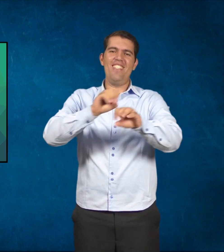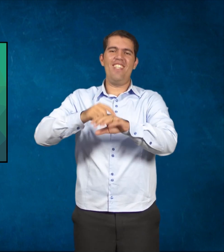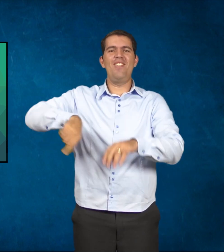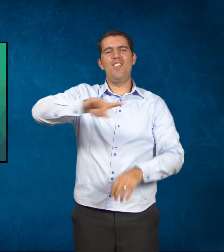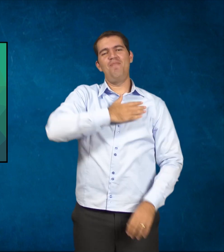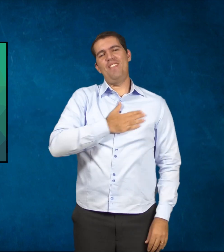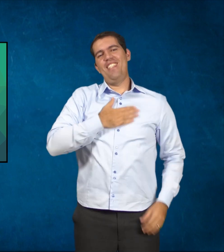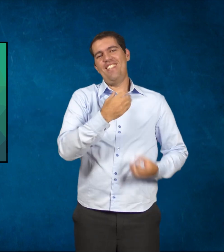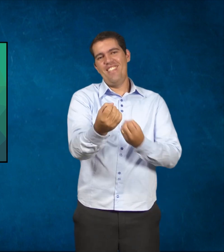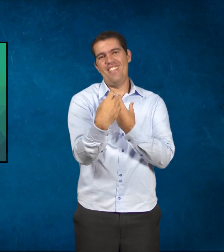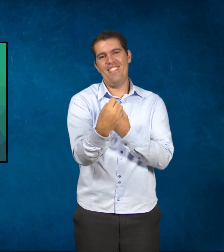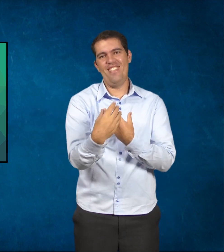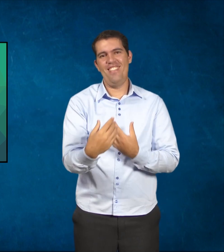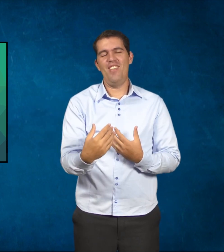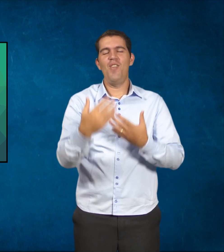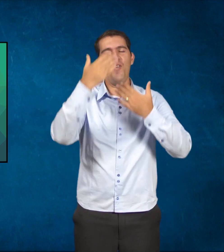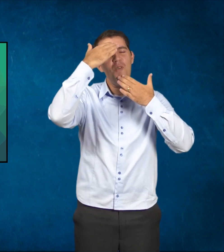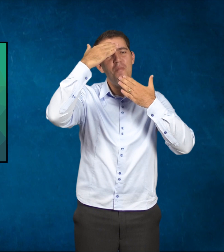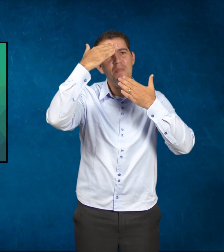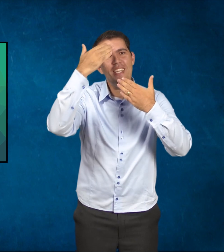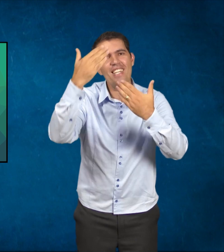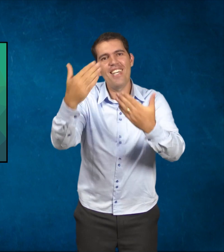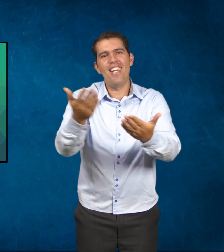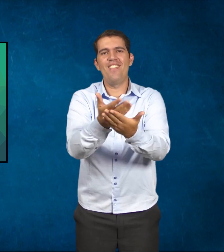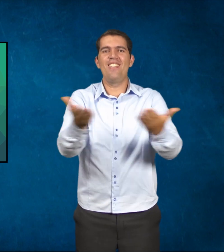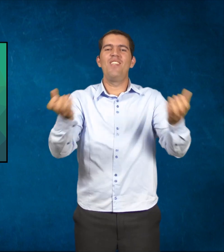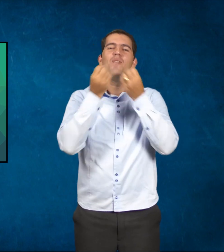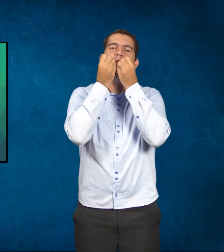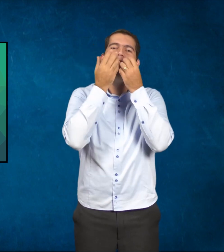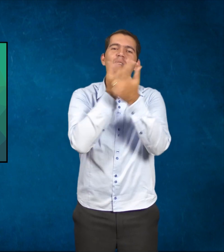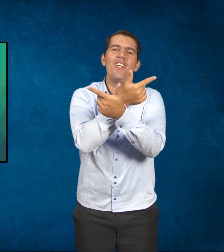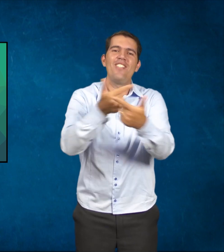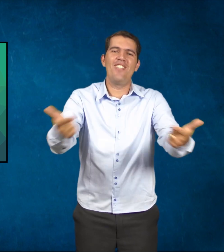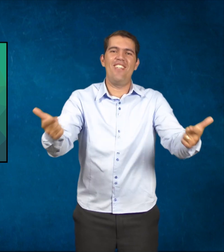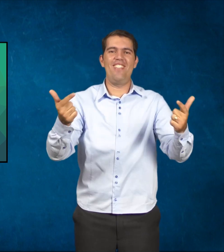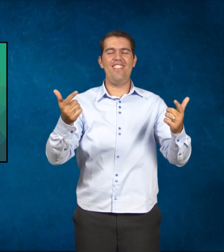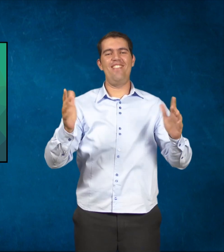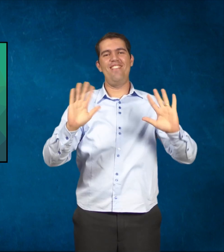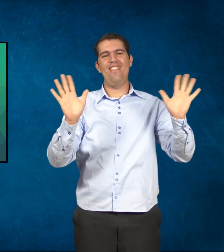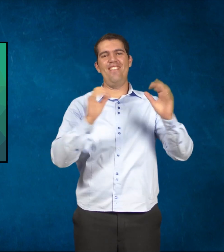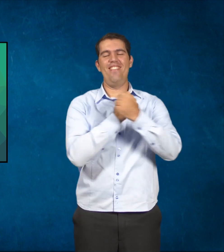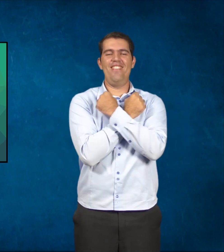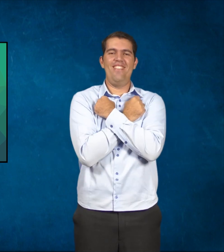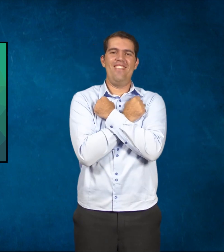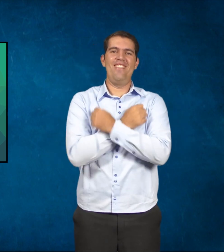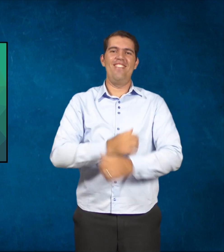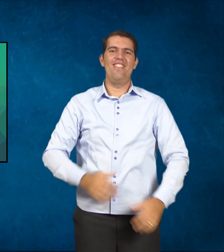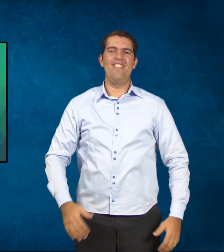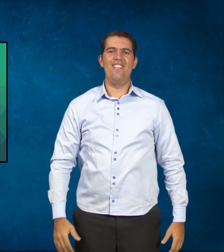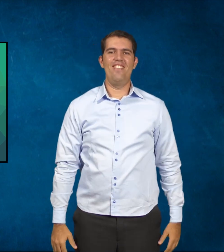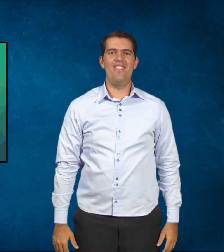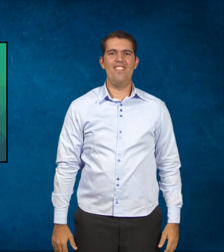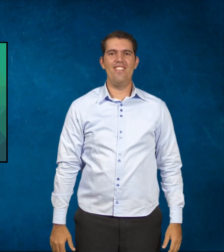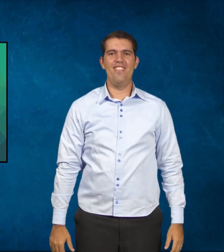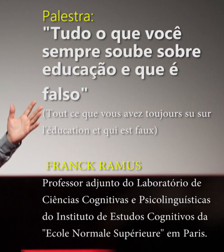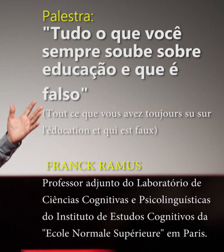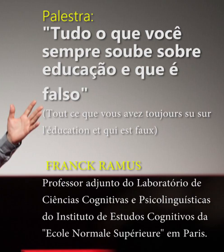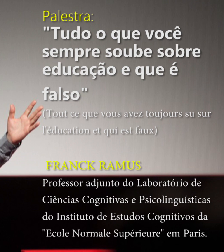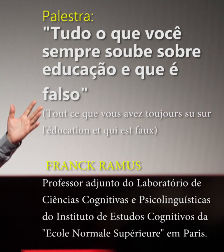prazer aprender com vocês. Muito obrigado, boa sorte e sucesso. Um abraço.